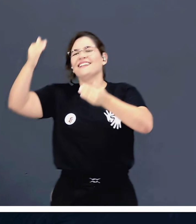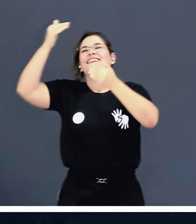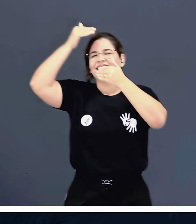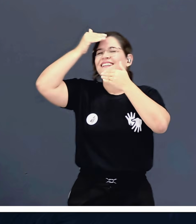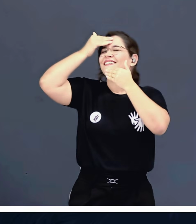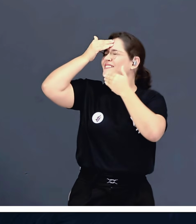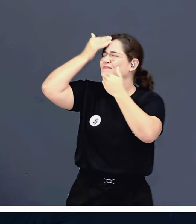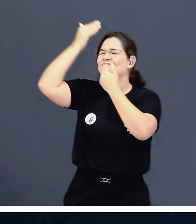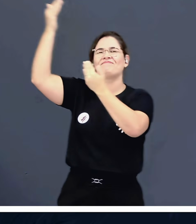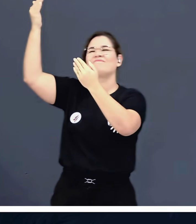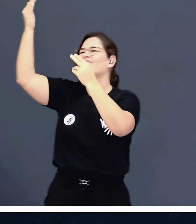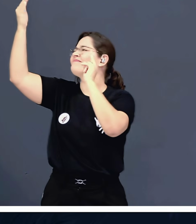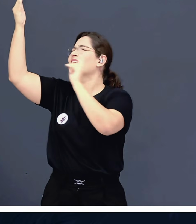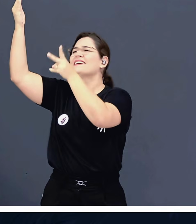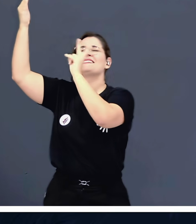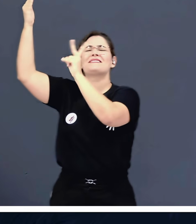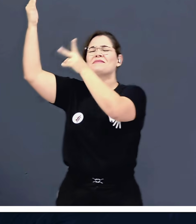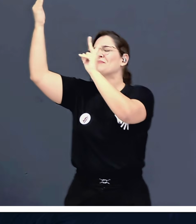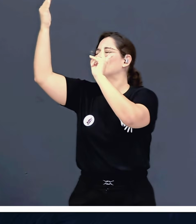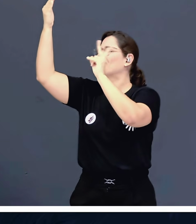Eu te agradeço